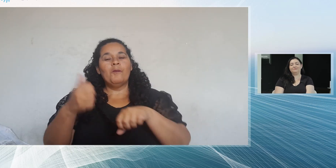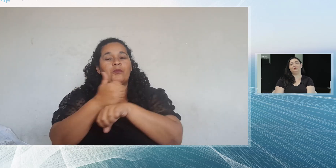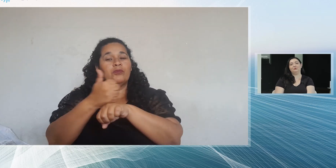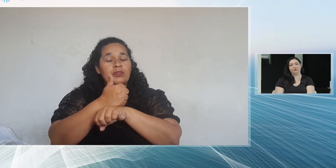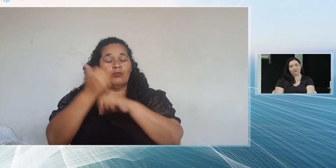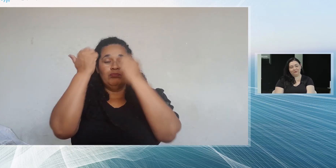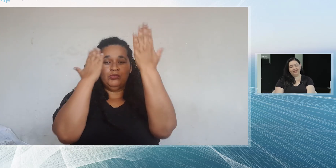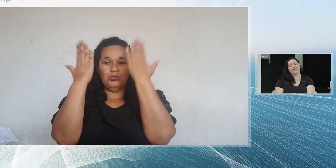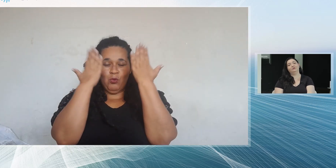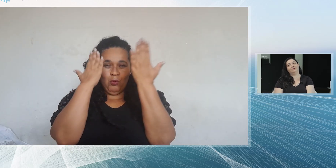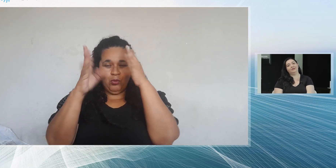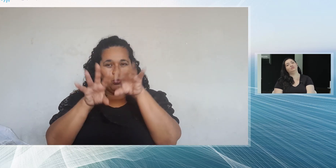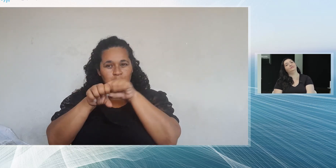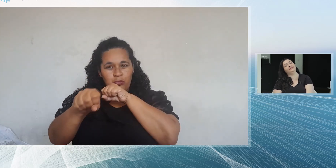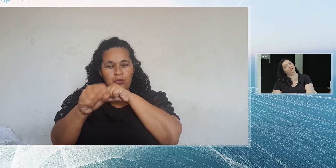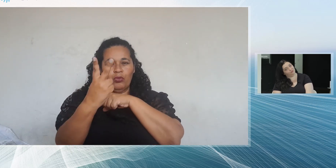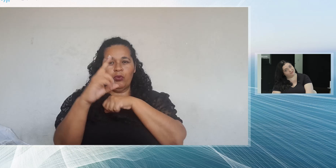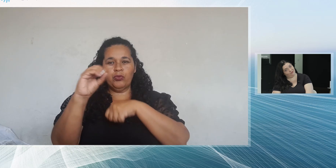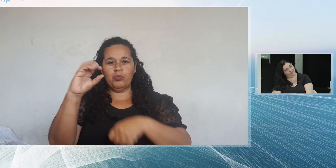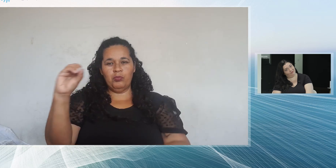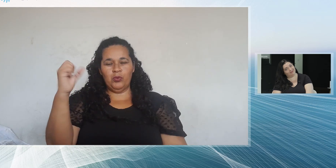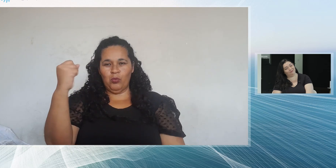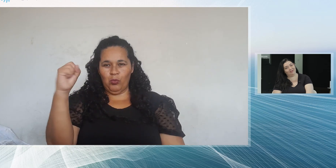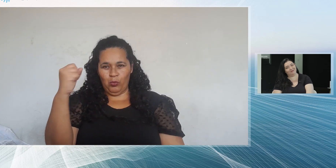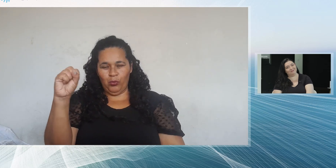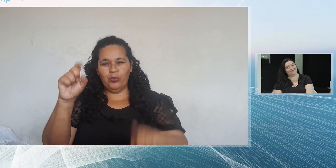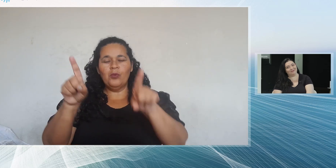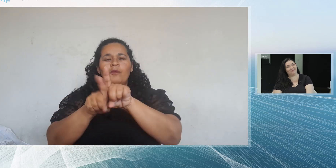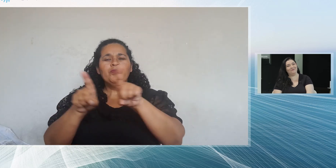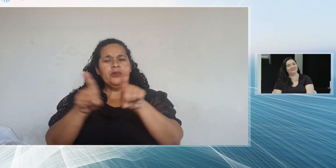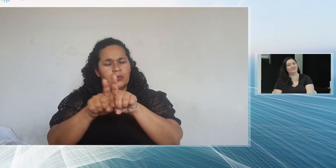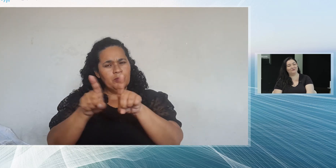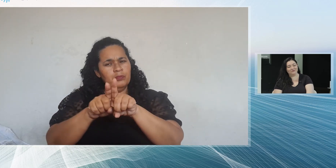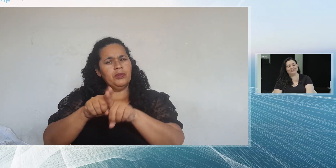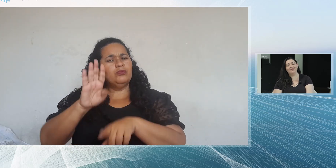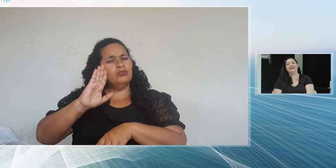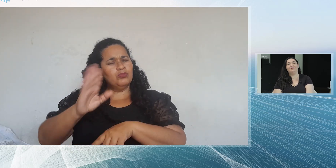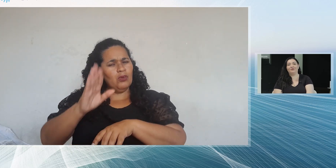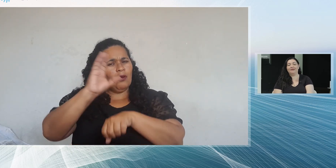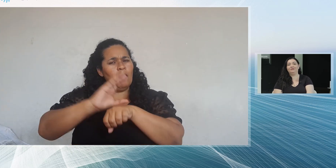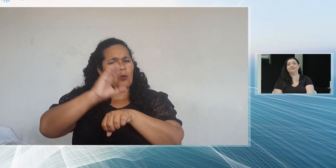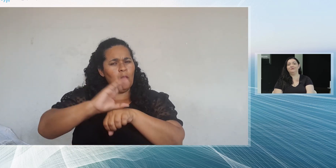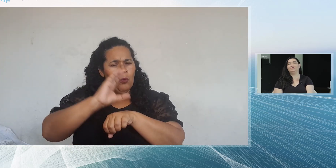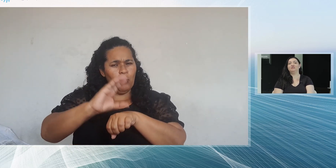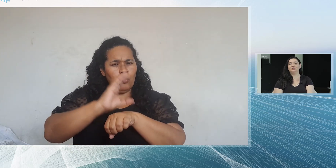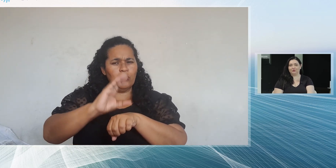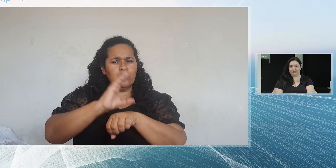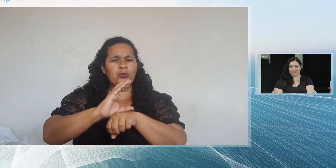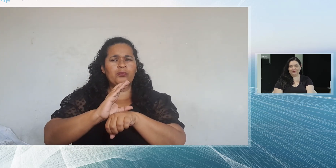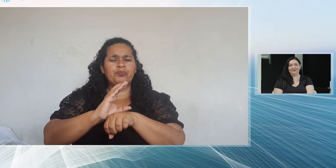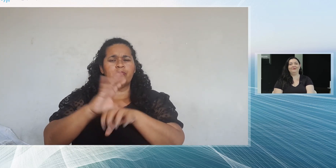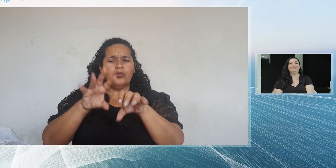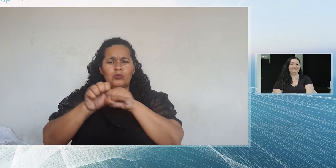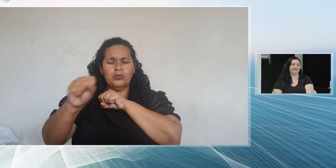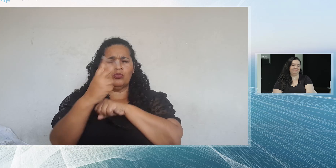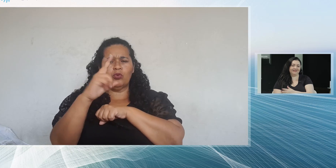em 2008 e eu também sou neuropsicóloga, que é o tema da nossa conversa de hoje. Me formei em